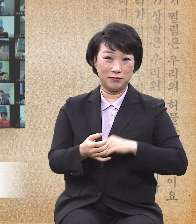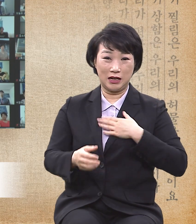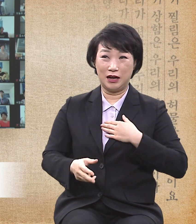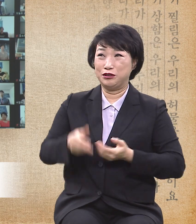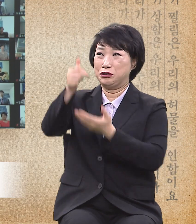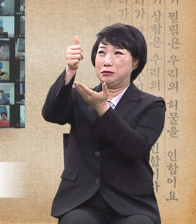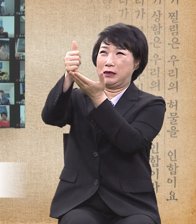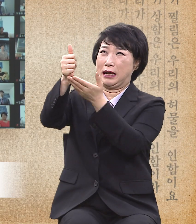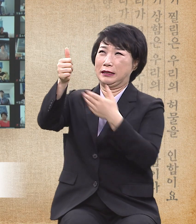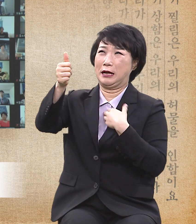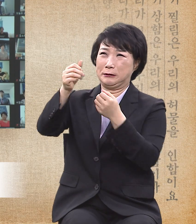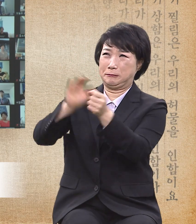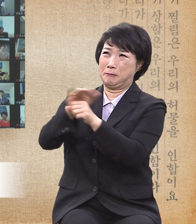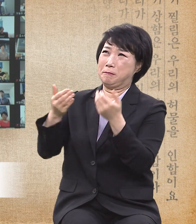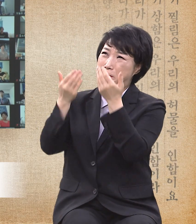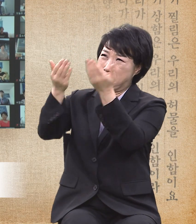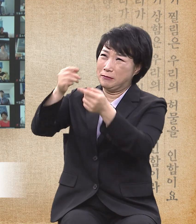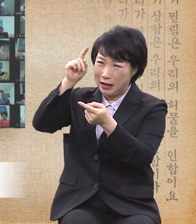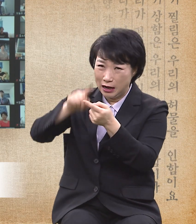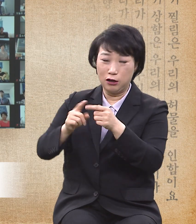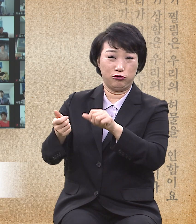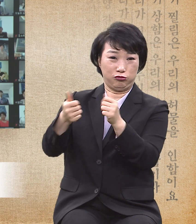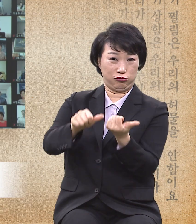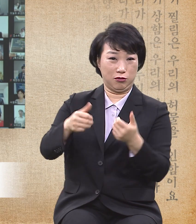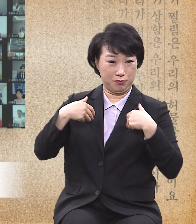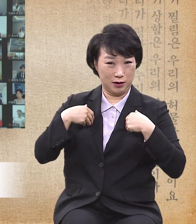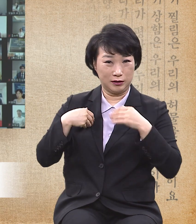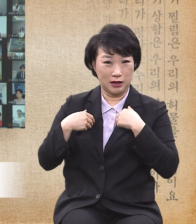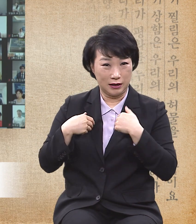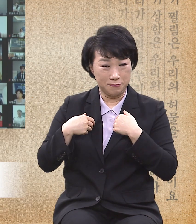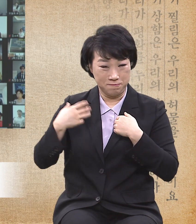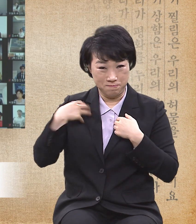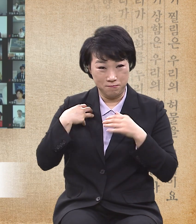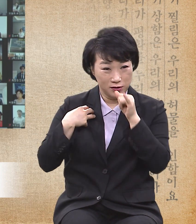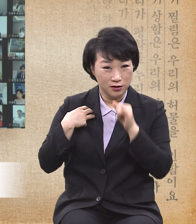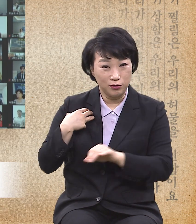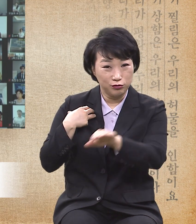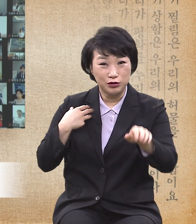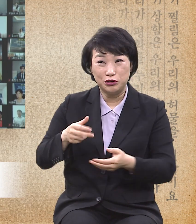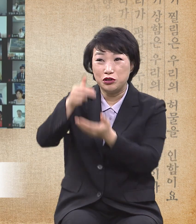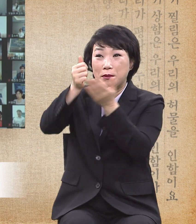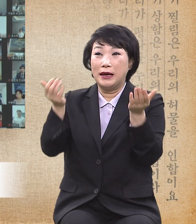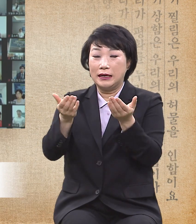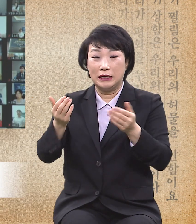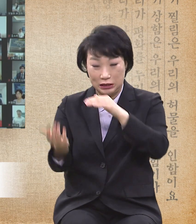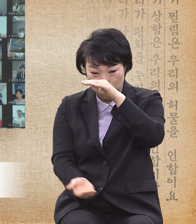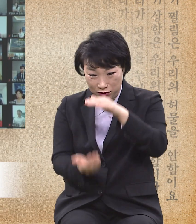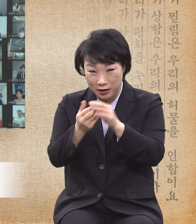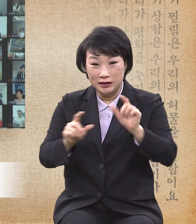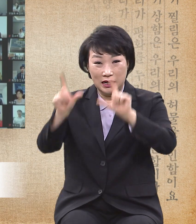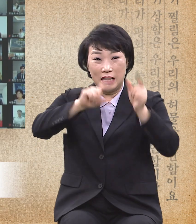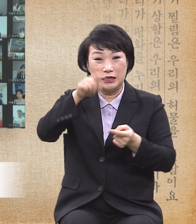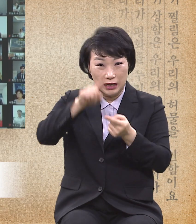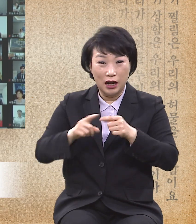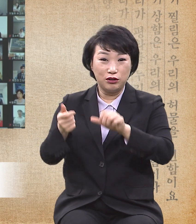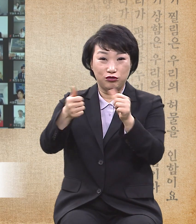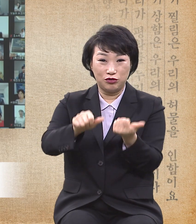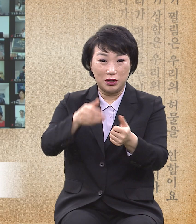우리 주님을 사랑하다 죽어야 된다. 우리 주님 사역을 이루면서 죽어야 된다.